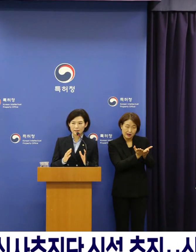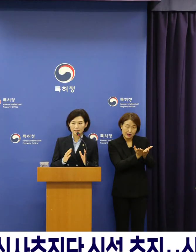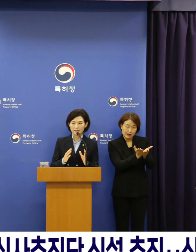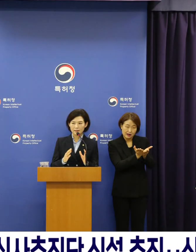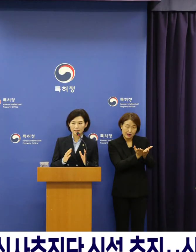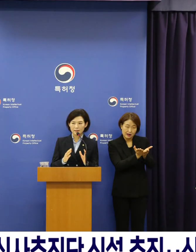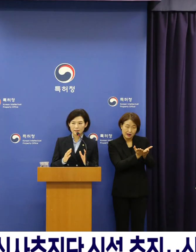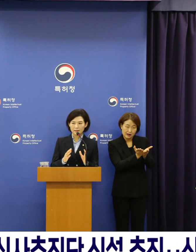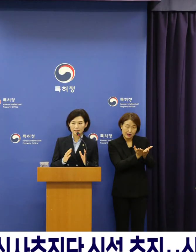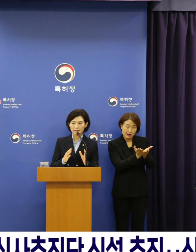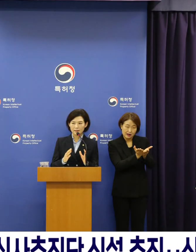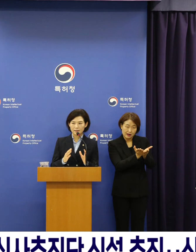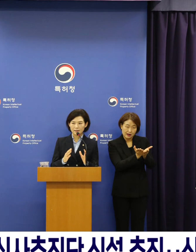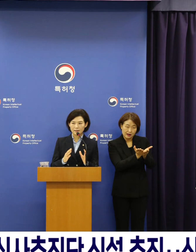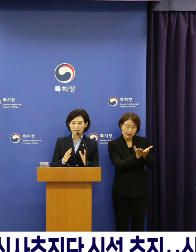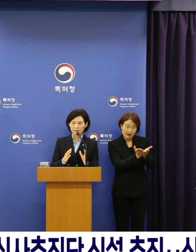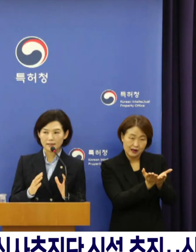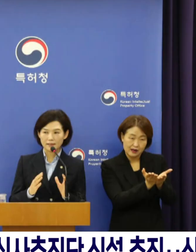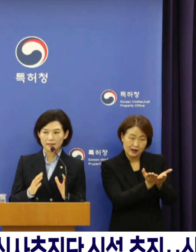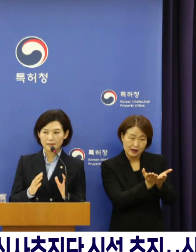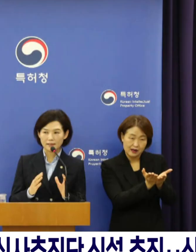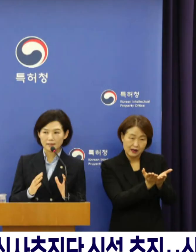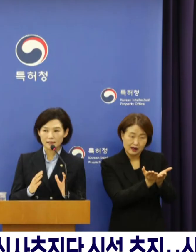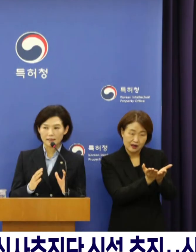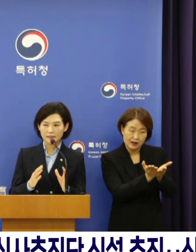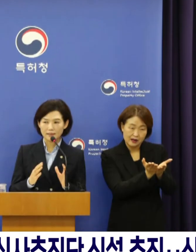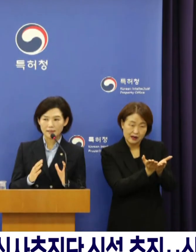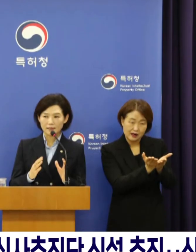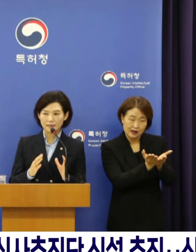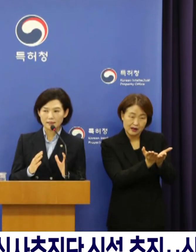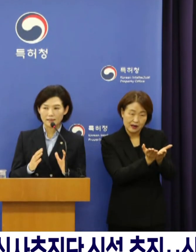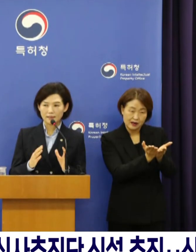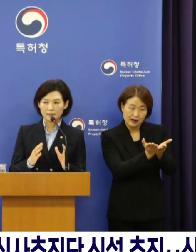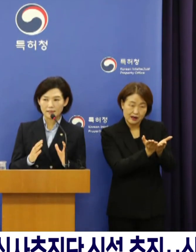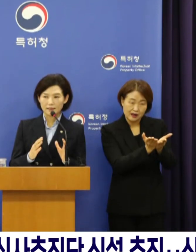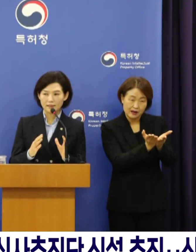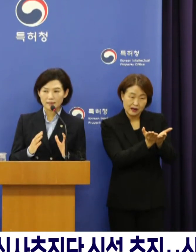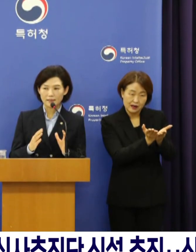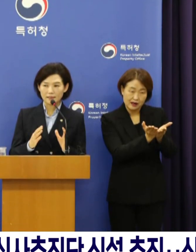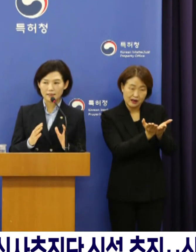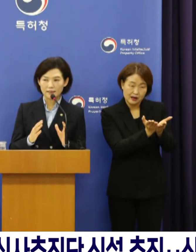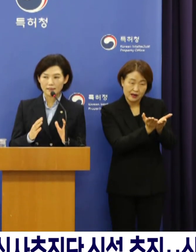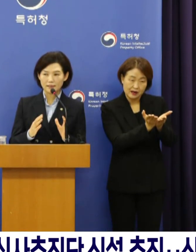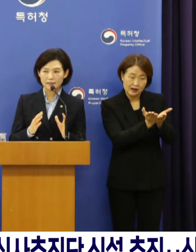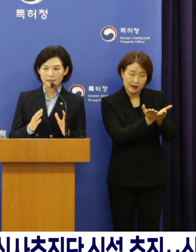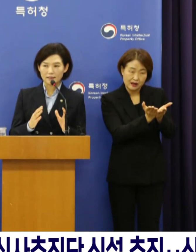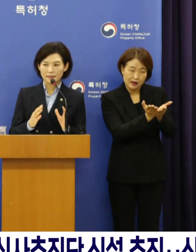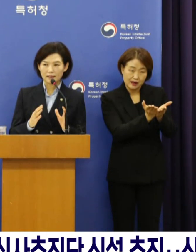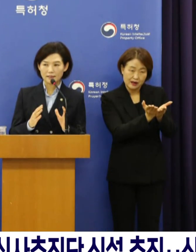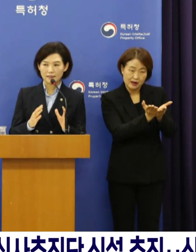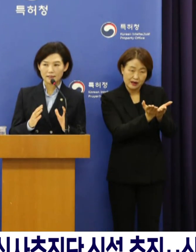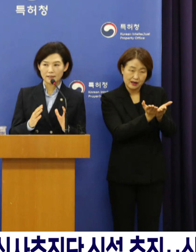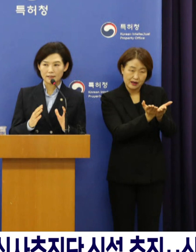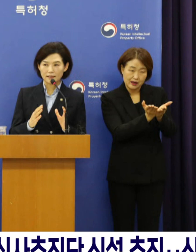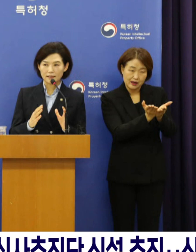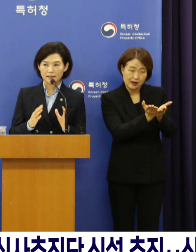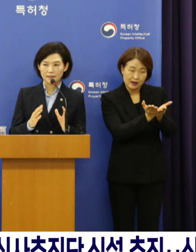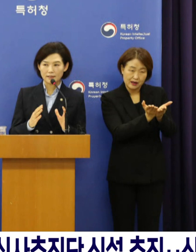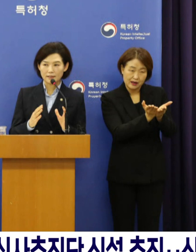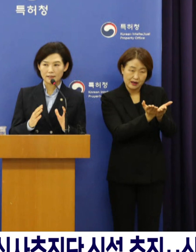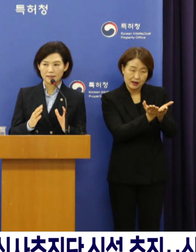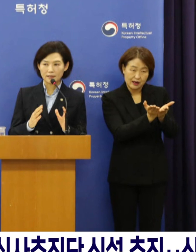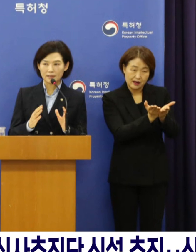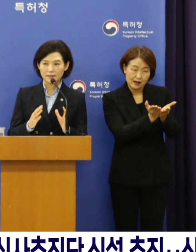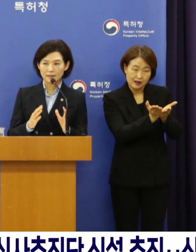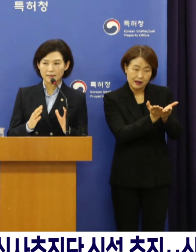보호 시스템 구축이 필요하다는 정부 의지에 따라 반도체 심사 추진단 신설의 골자료한 특허청